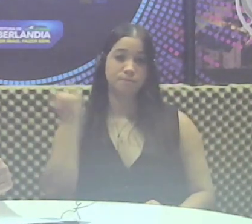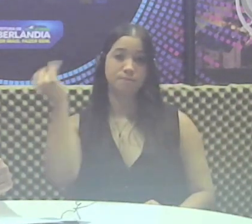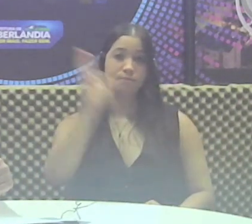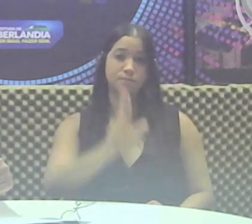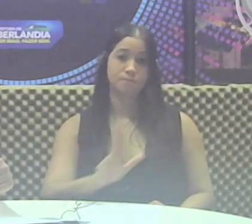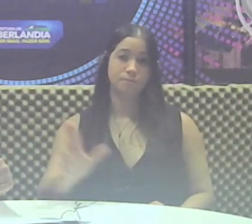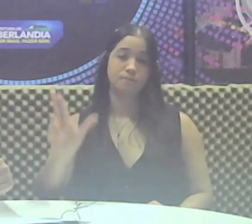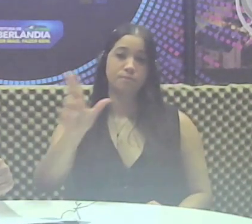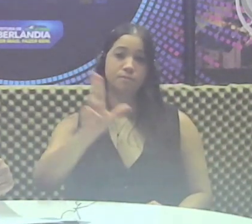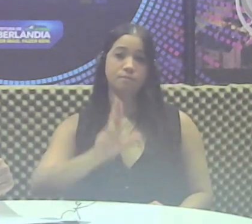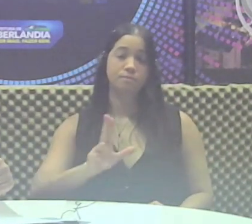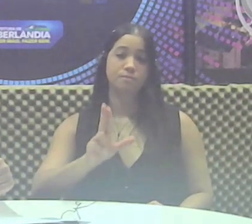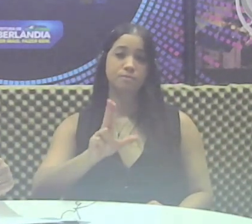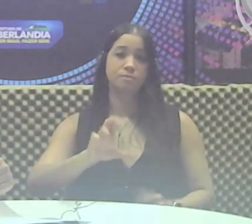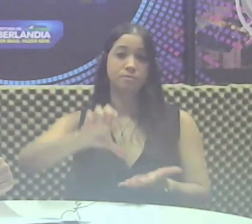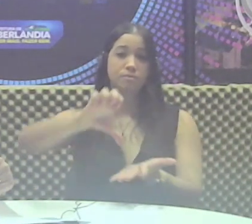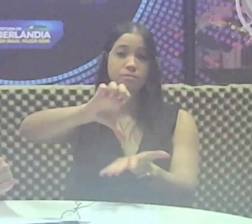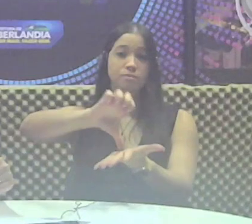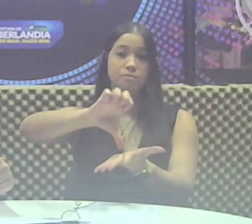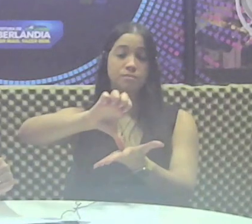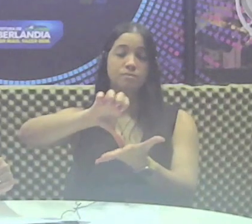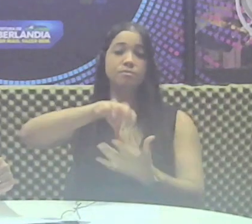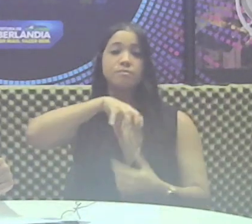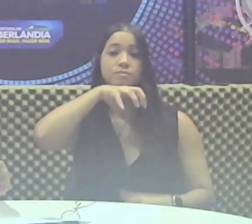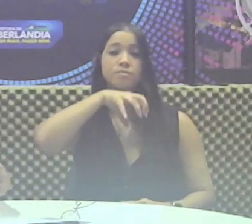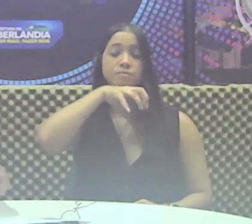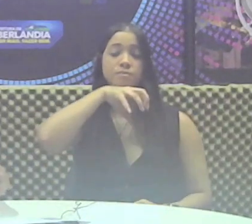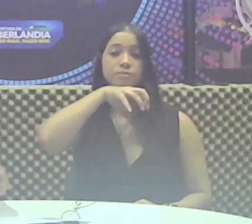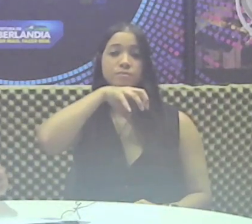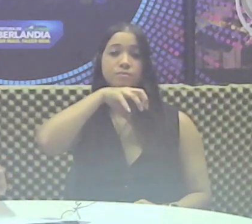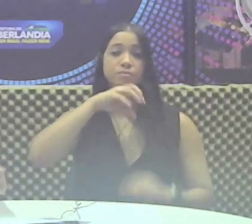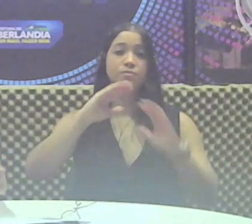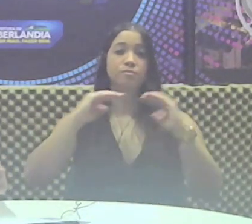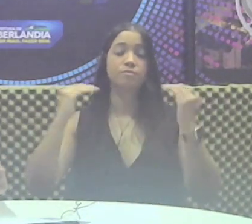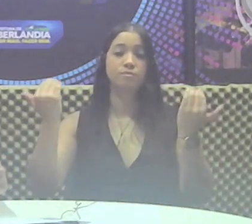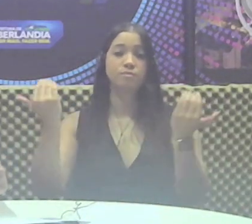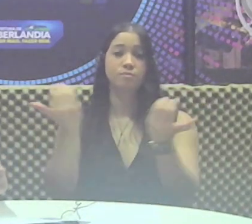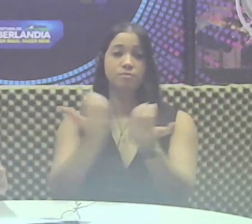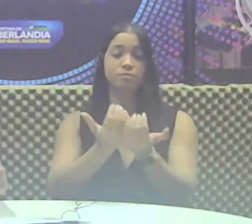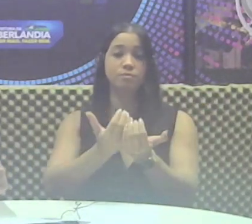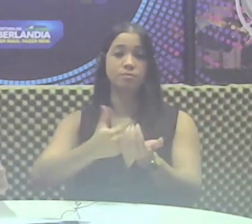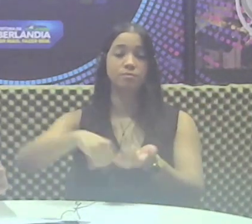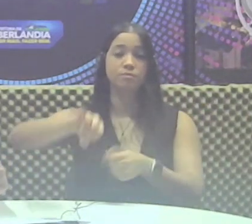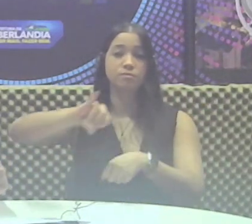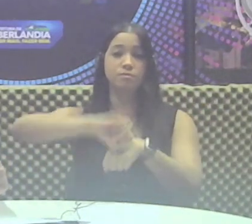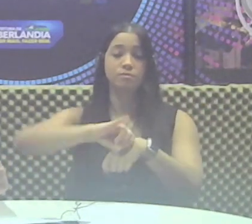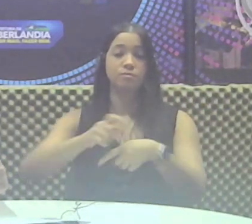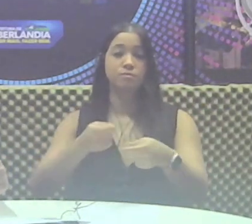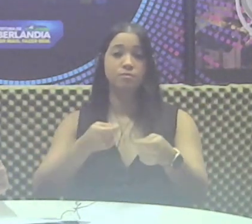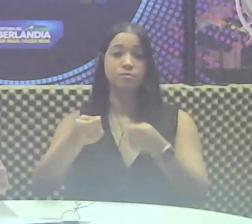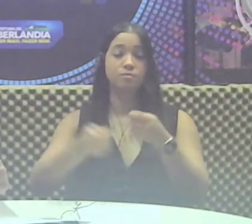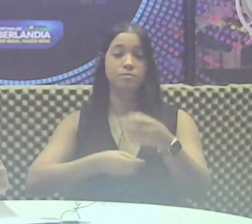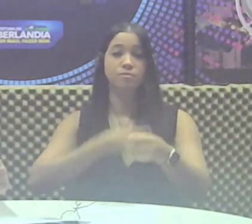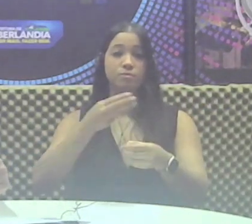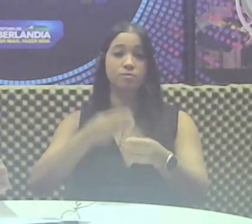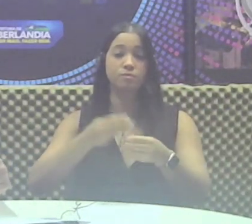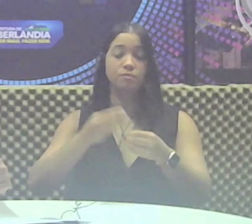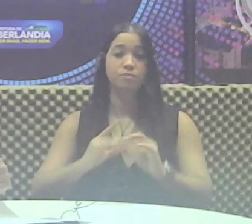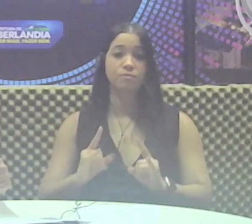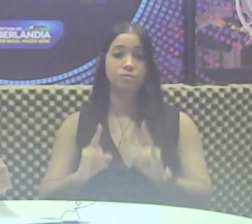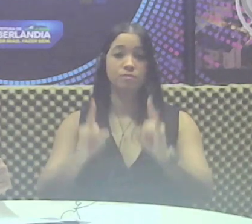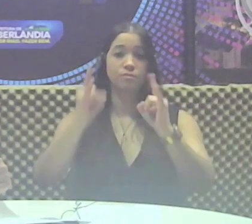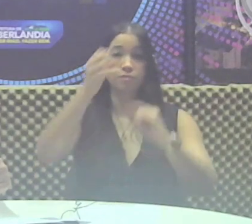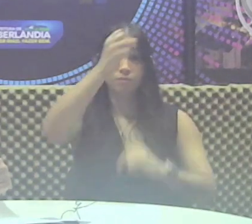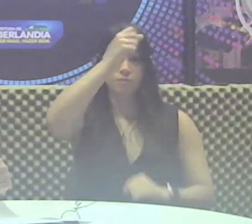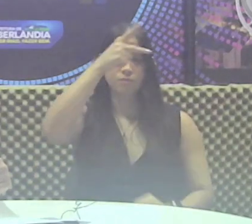Uberlândia, como do Complexo do Parque do Sabiá, incluindo o estádio, do Centro Administrativo Municipal Virgílio